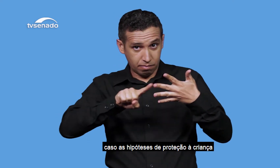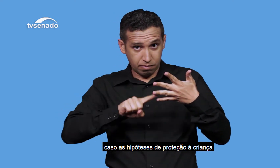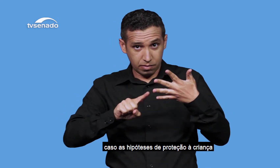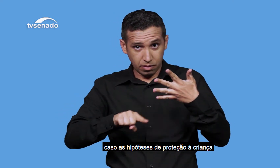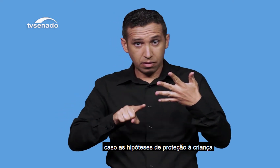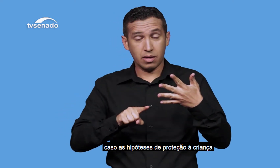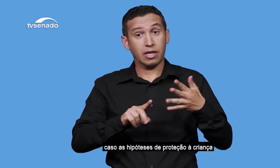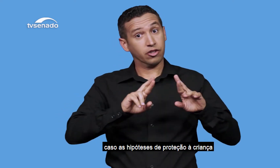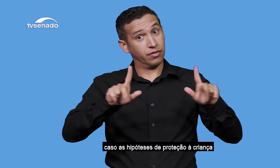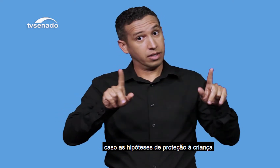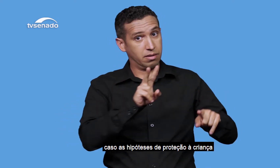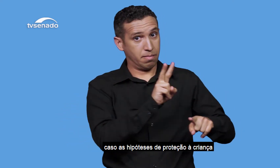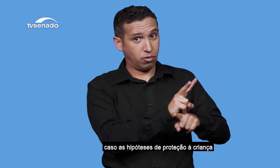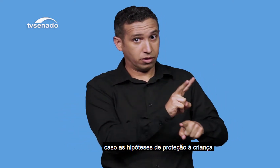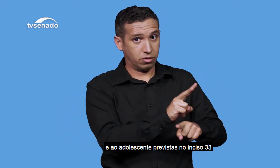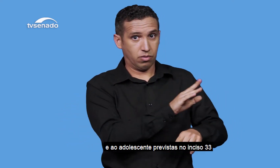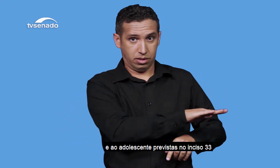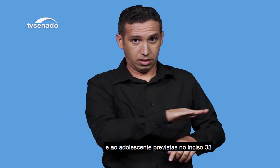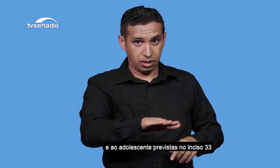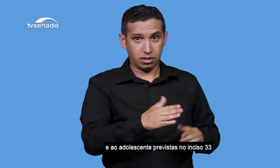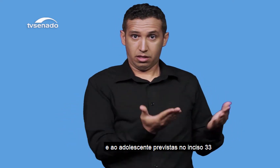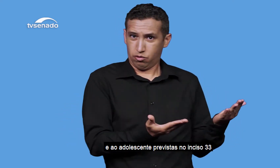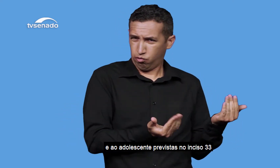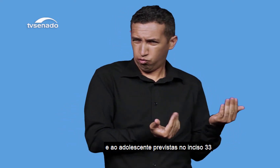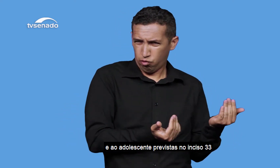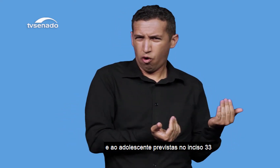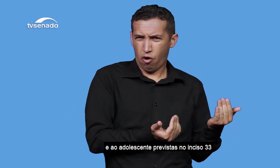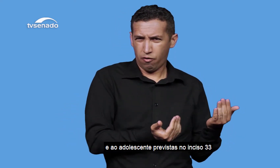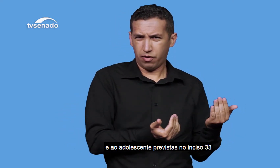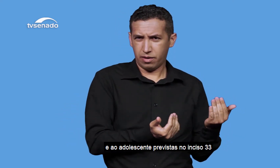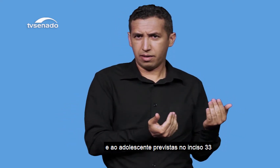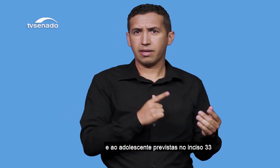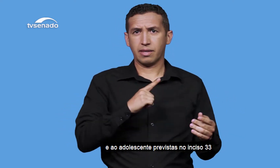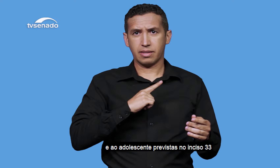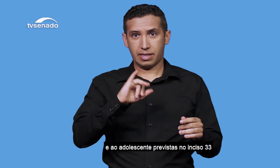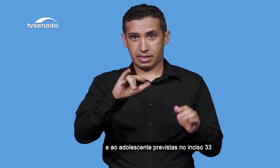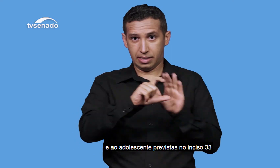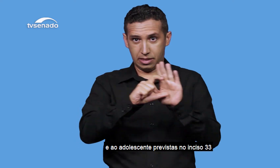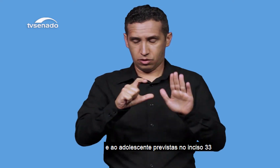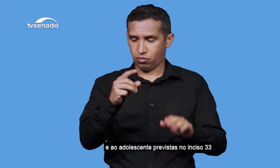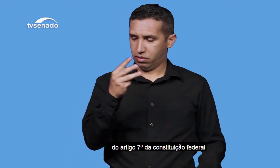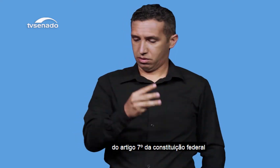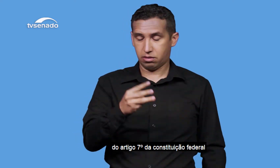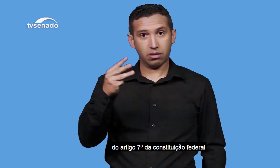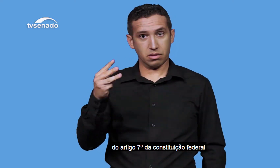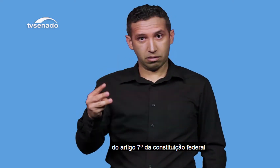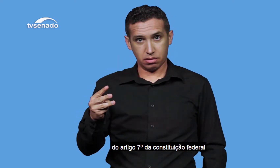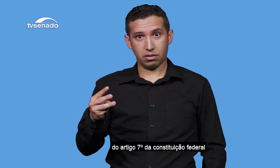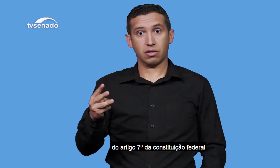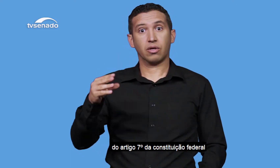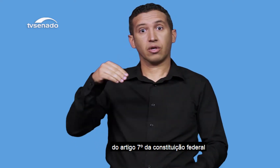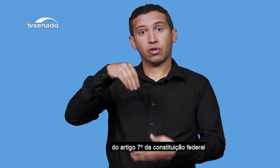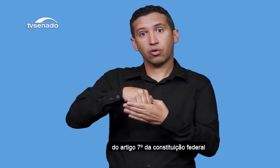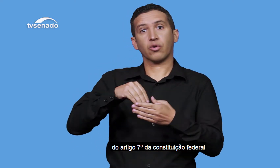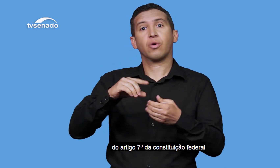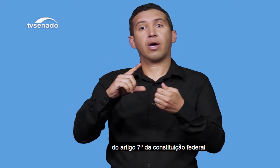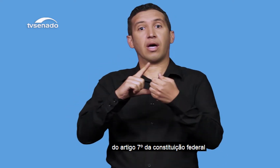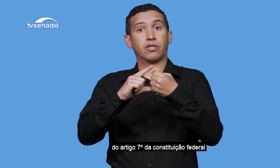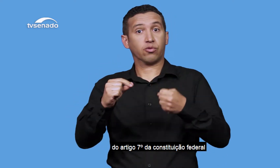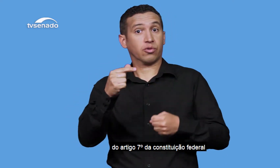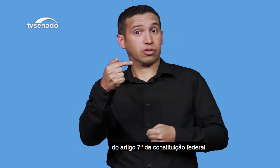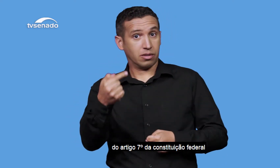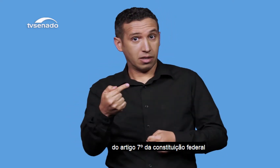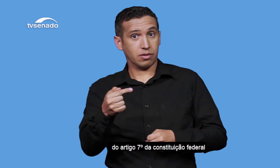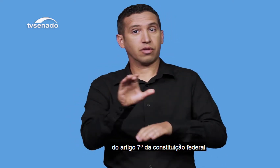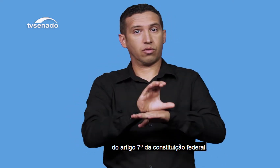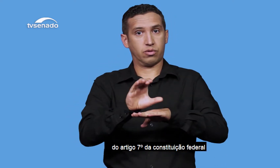hipóteses de proteção à criança e ao adolescente previstas no inciso 33 do artigo 7º da